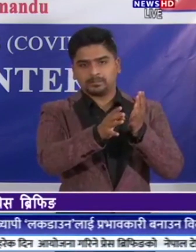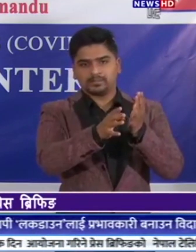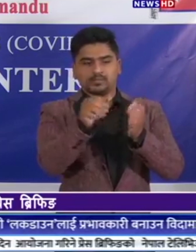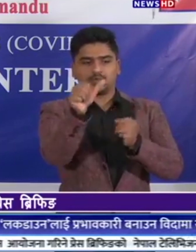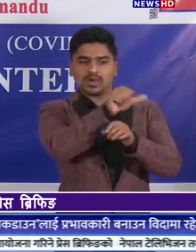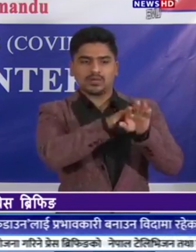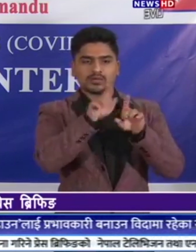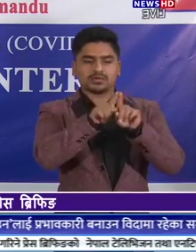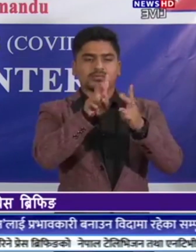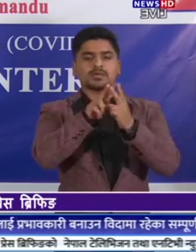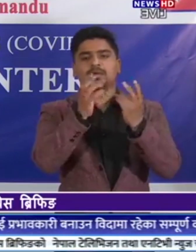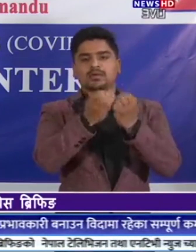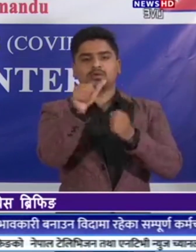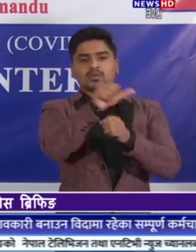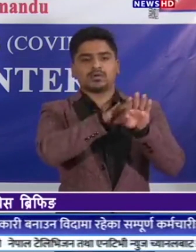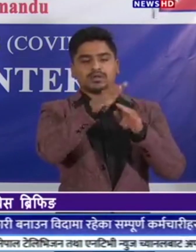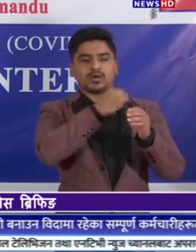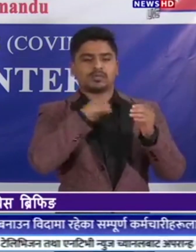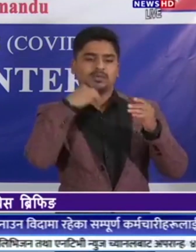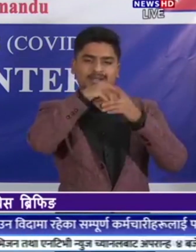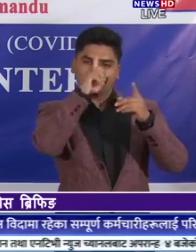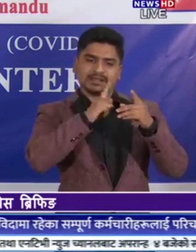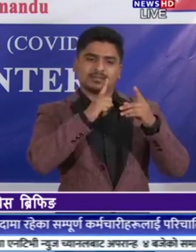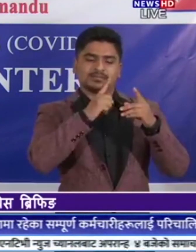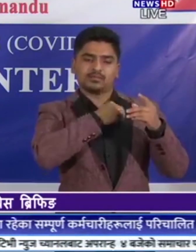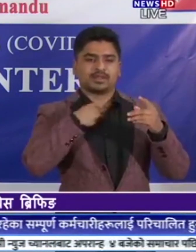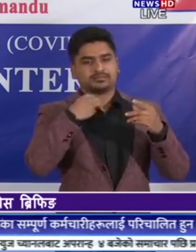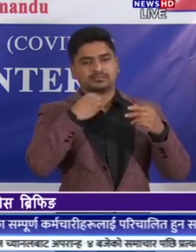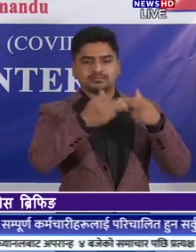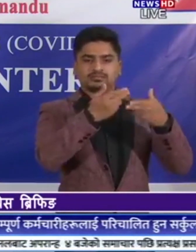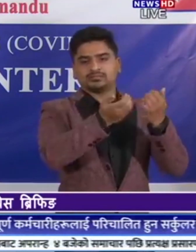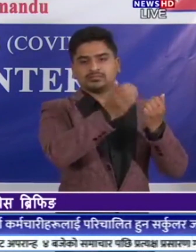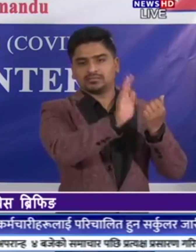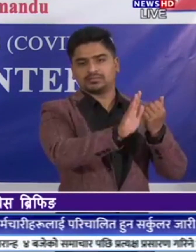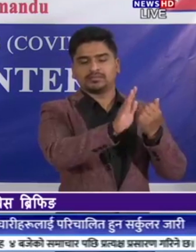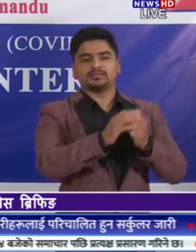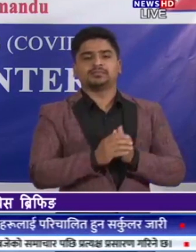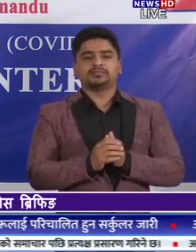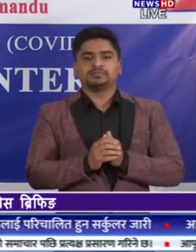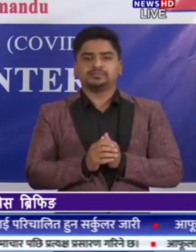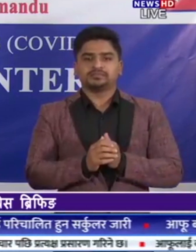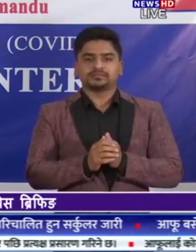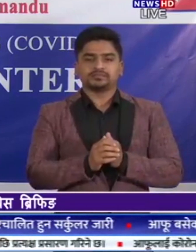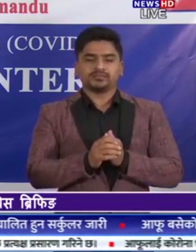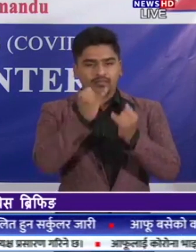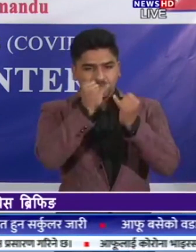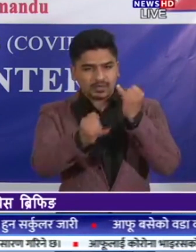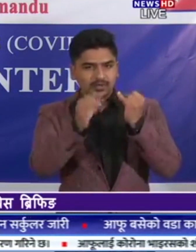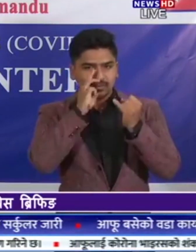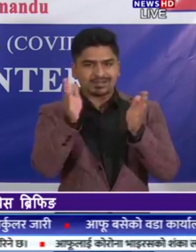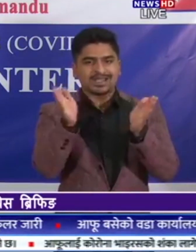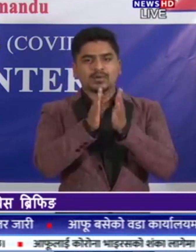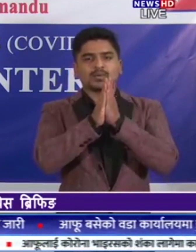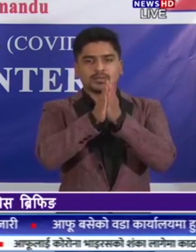वहार संग संपर्क करे रहा वहारला आईसुलेशन मा राखना चाहिं साजी करन गरी रएका वस्ता चाहू अन्तिम्मा अब यह